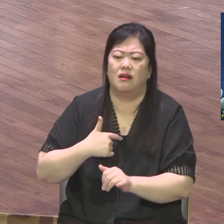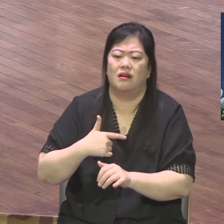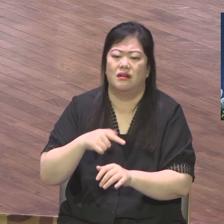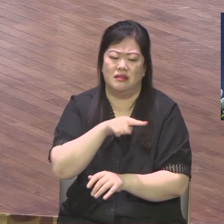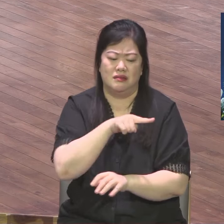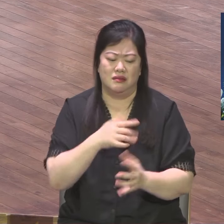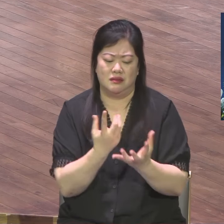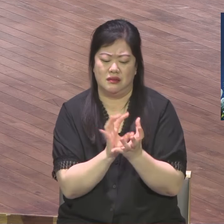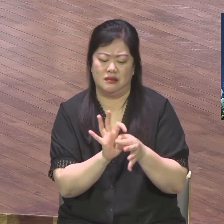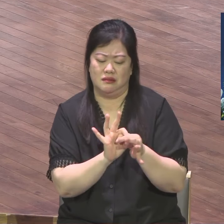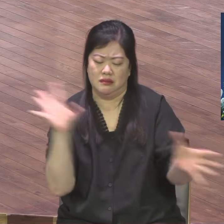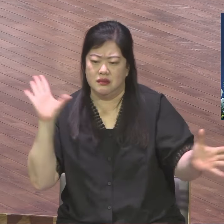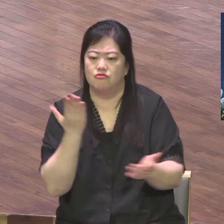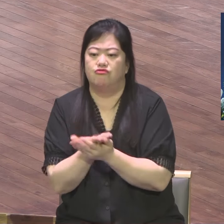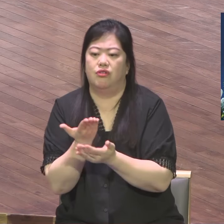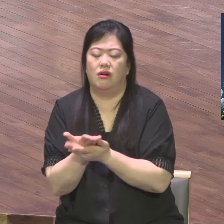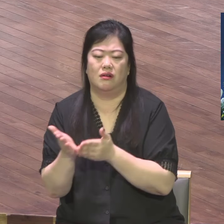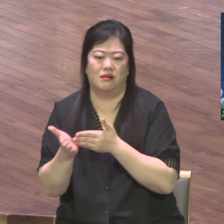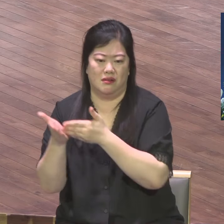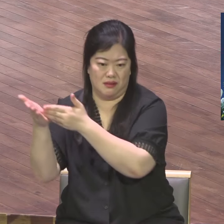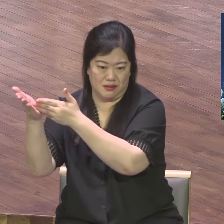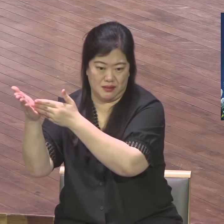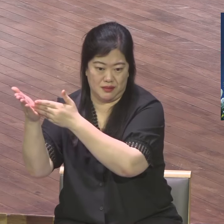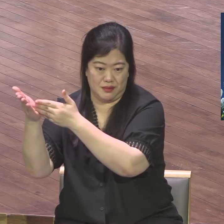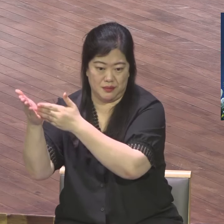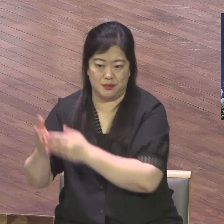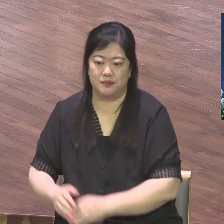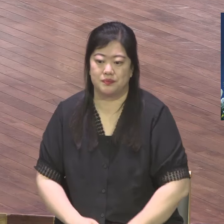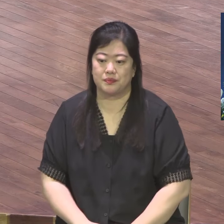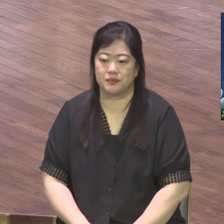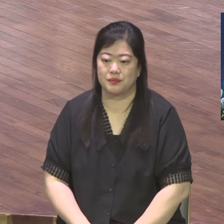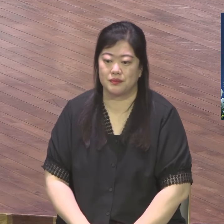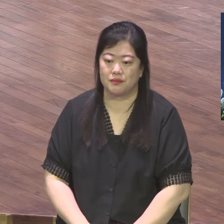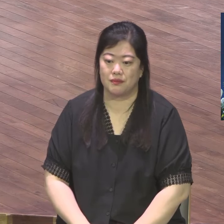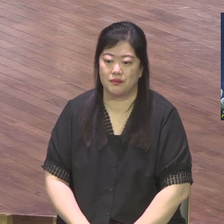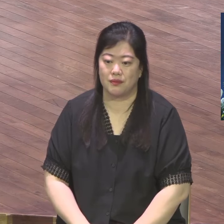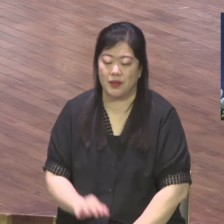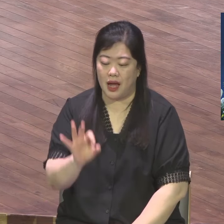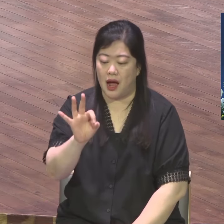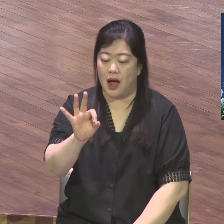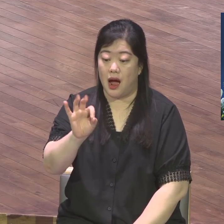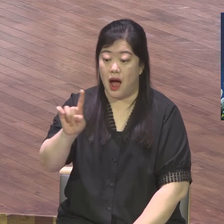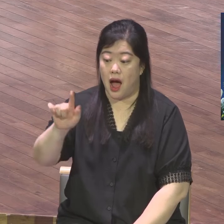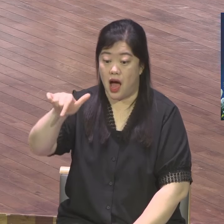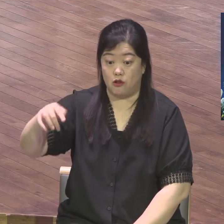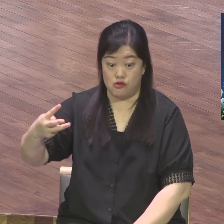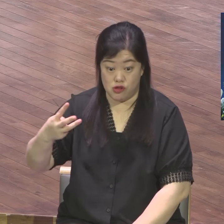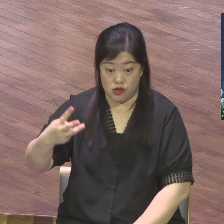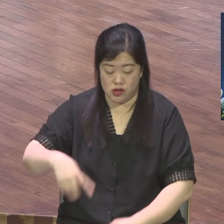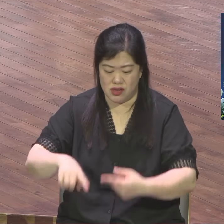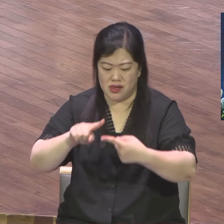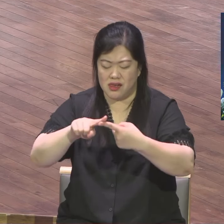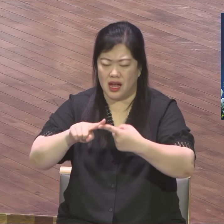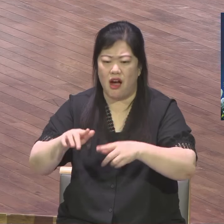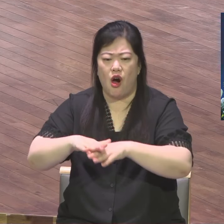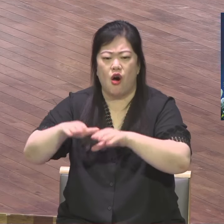아굴이 하나님 앞에 간절히 구했던 두 번째 기도 제목은 자신을 너무